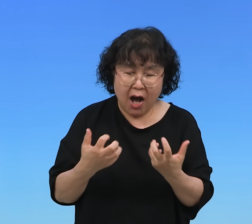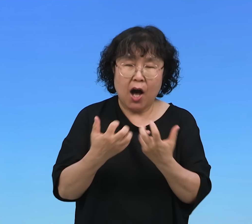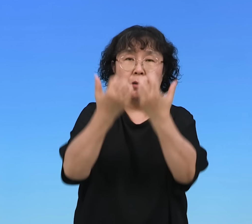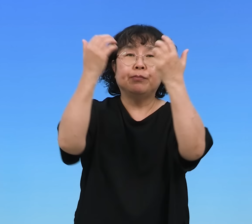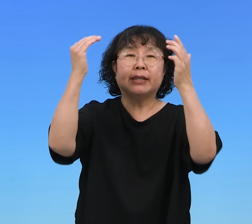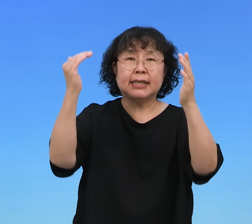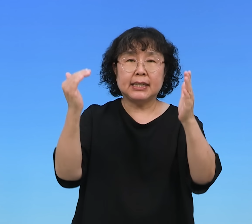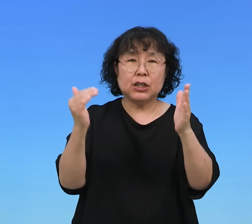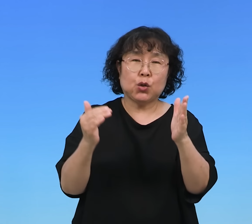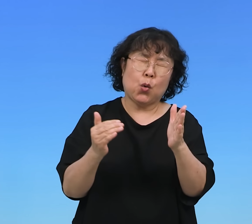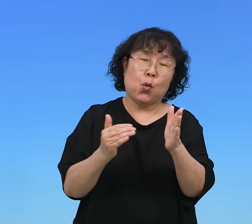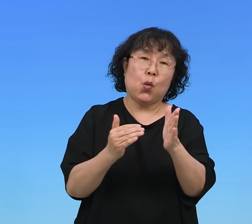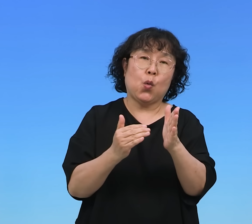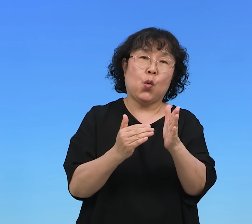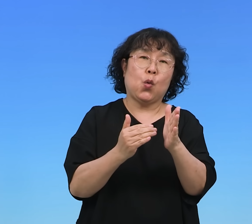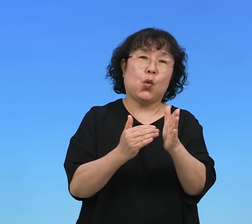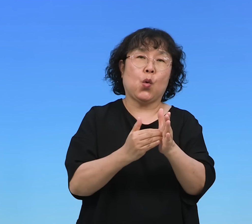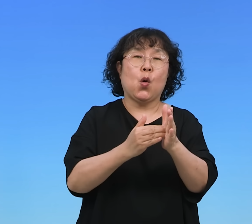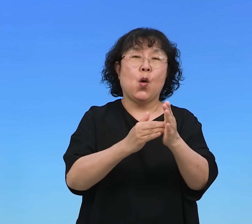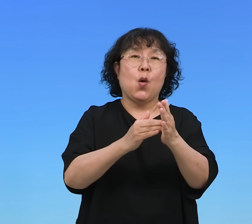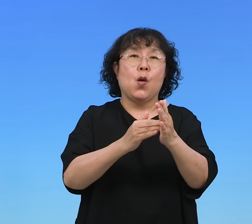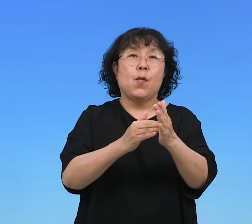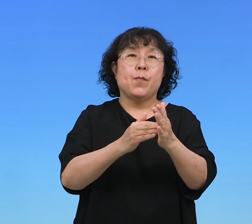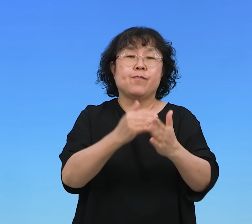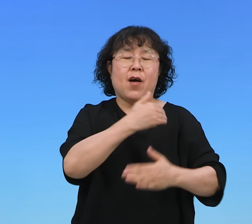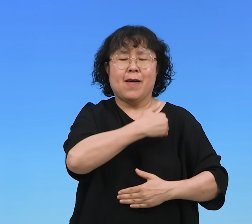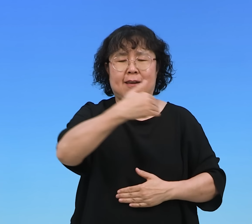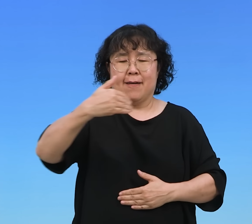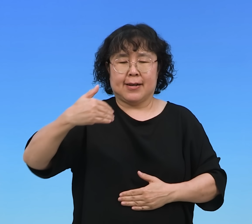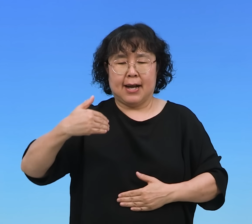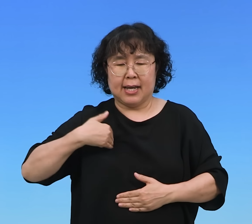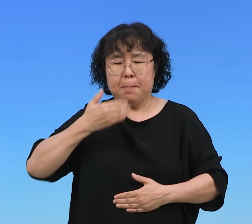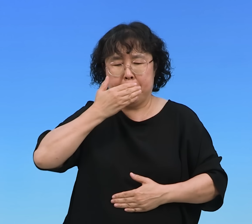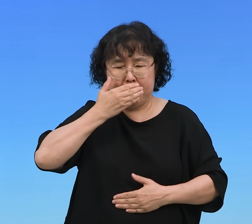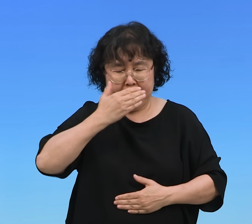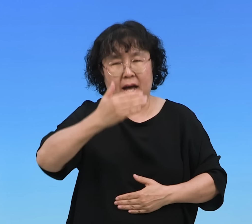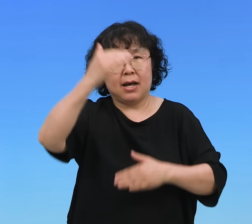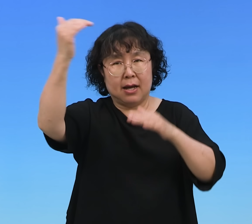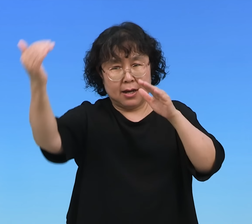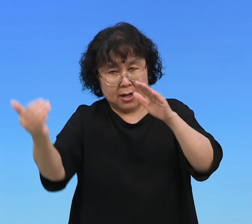넘치도록 여러분 힘있게 선포하십시오. 능히 하실 주님께